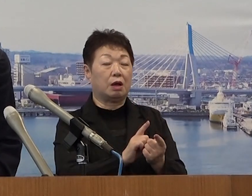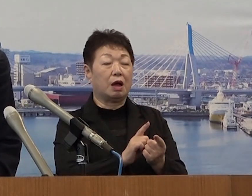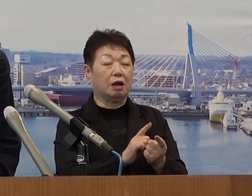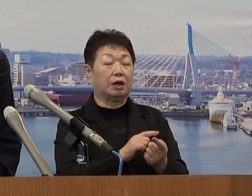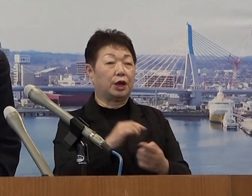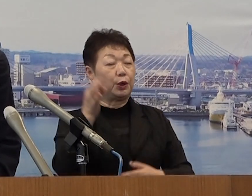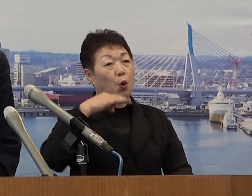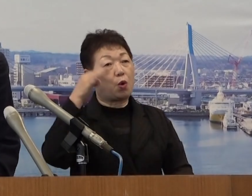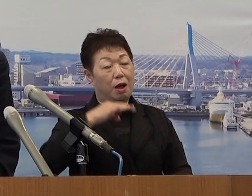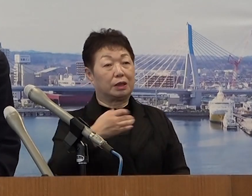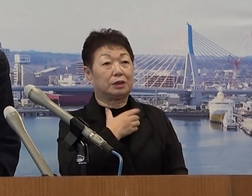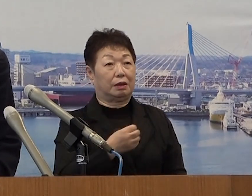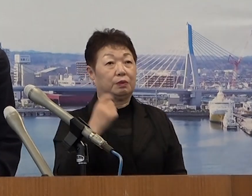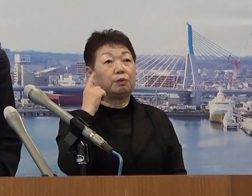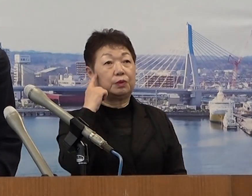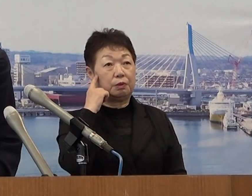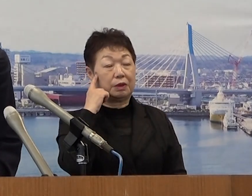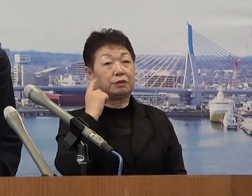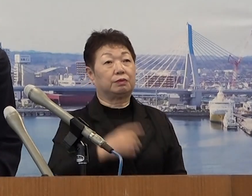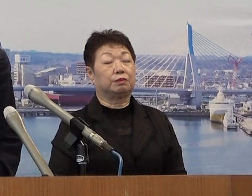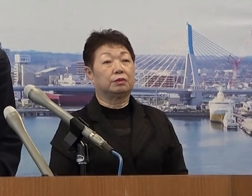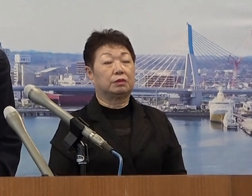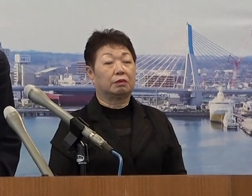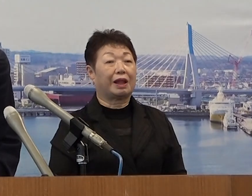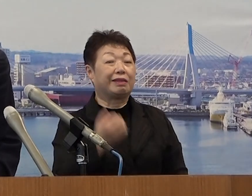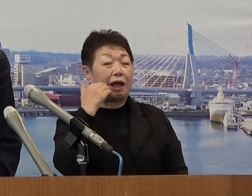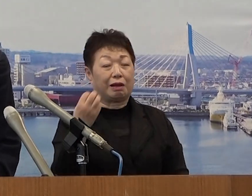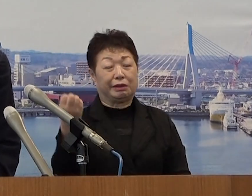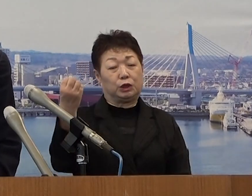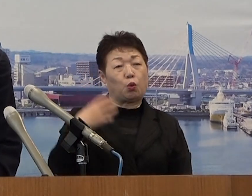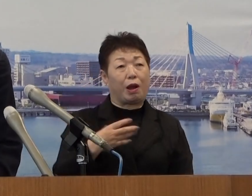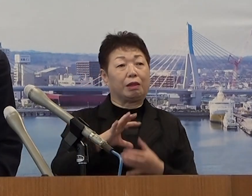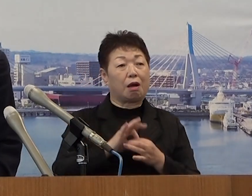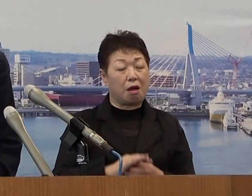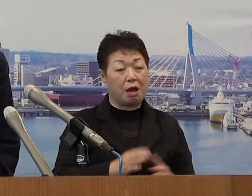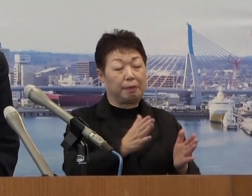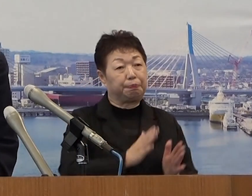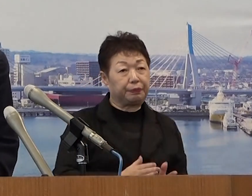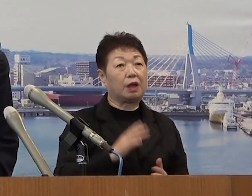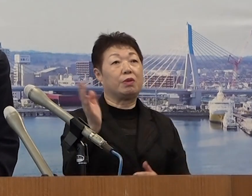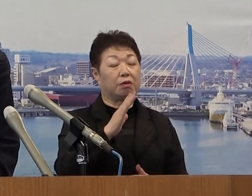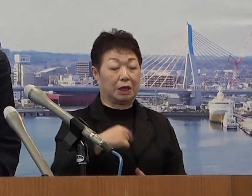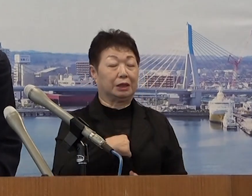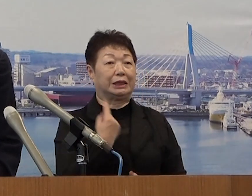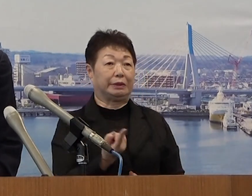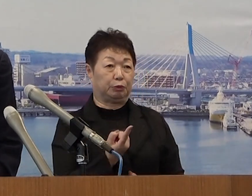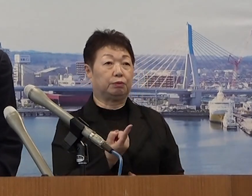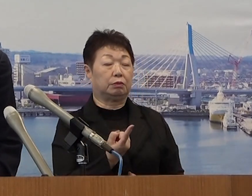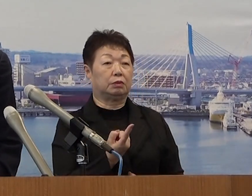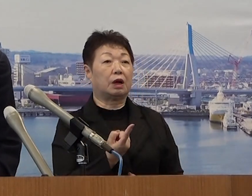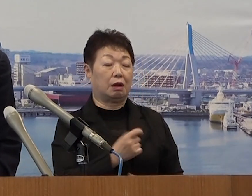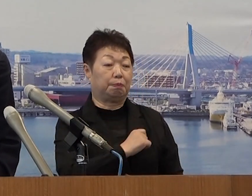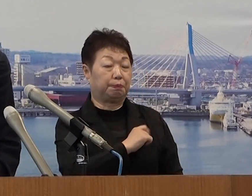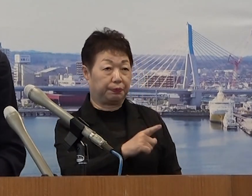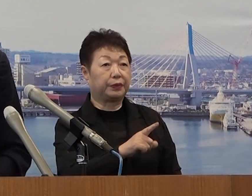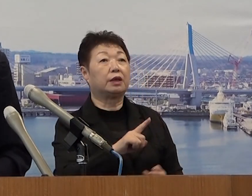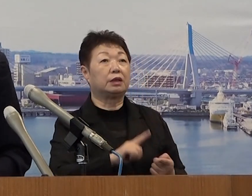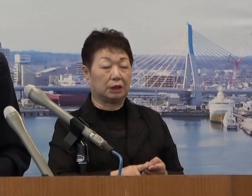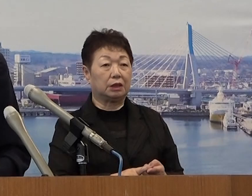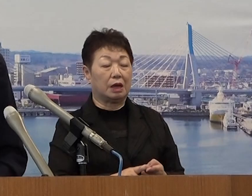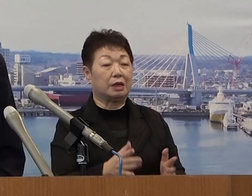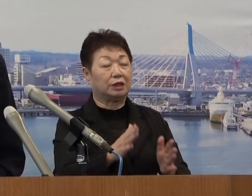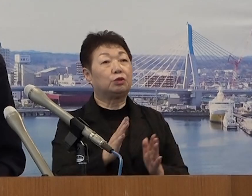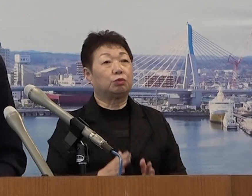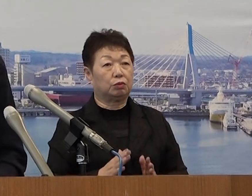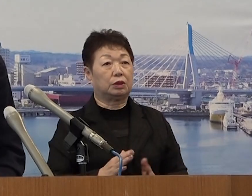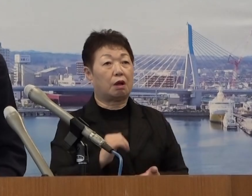定の評価をしたいと思っています。誰かに言われたからこうしますではなくて、自発的にああいう自分たちの身の処し方を